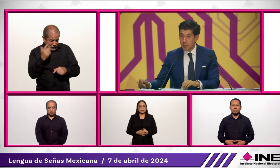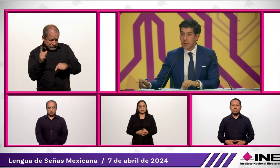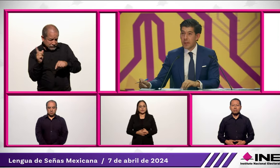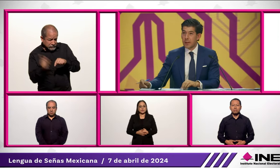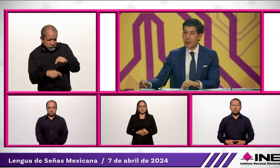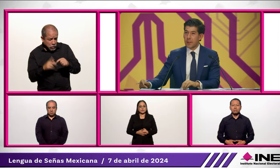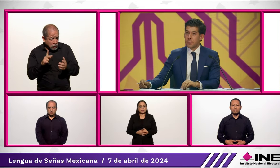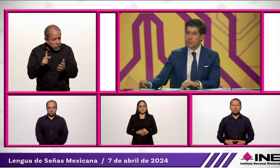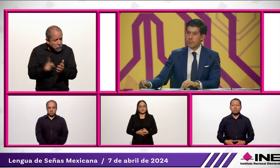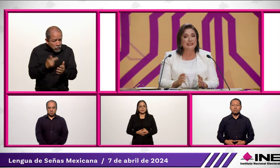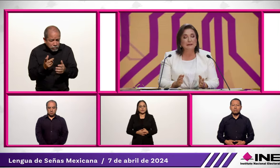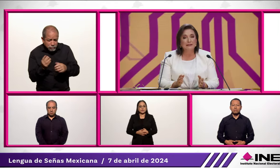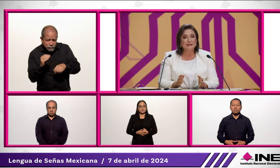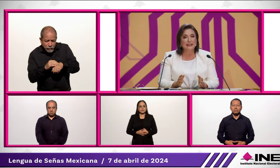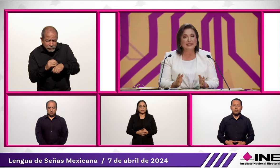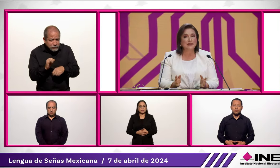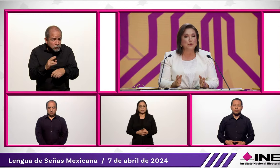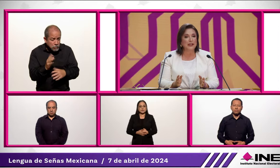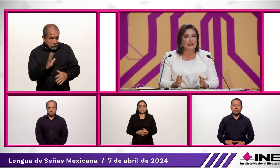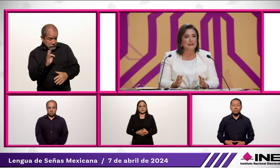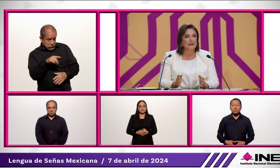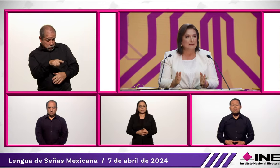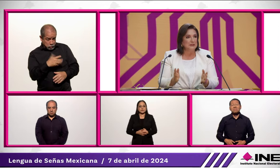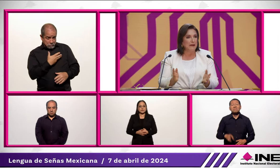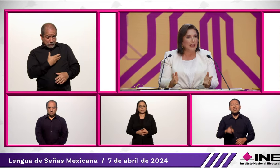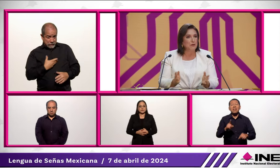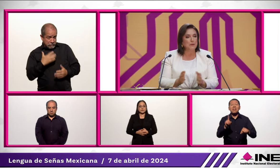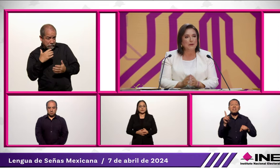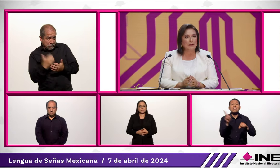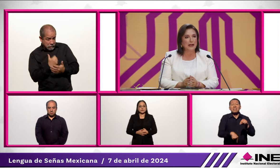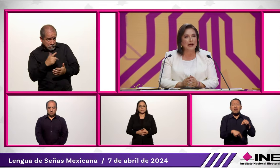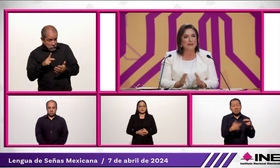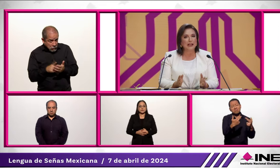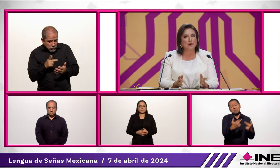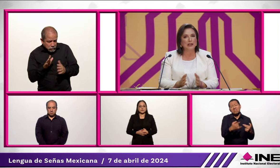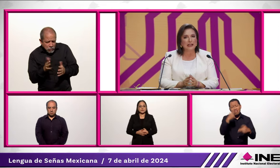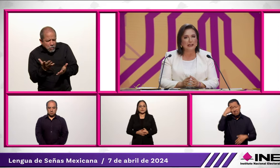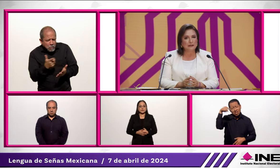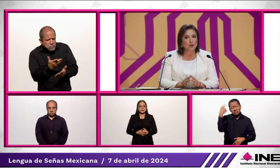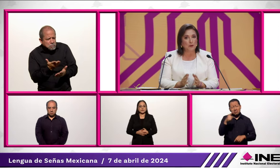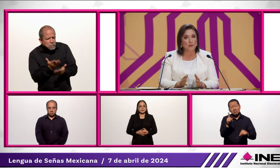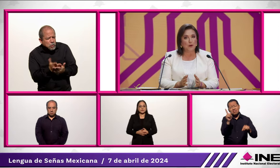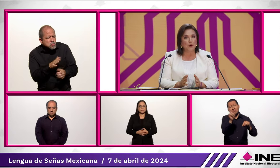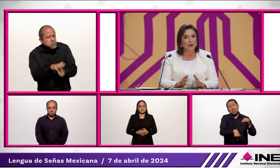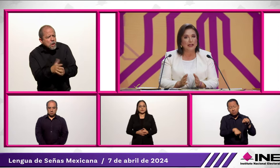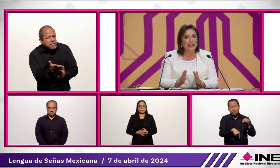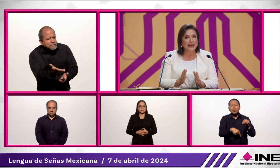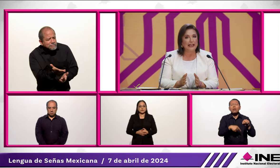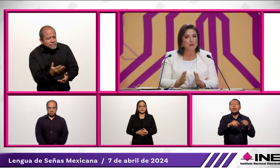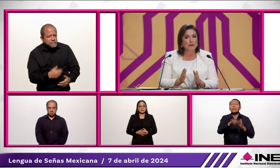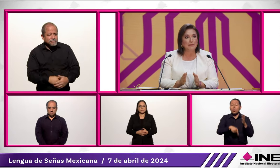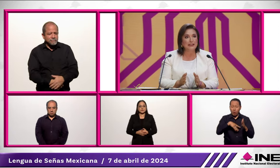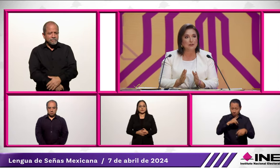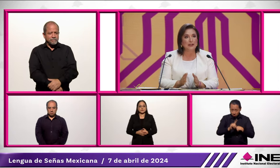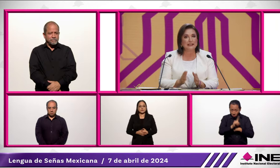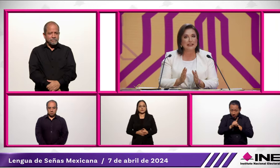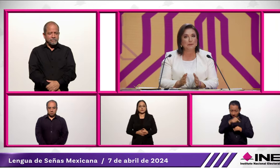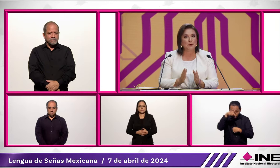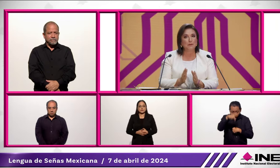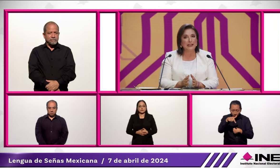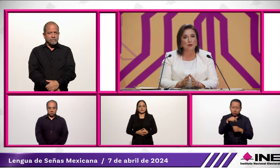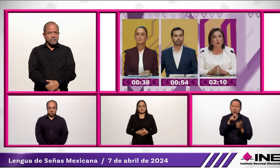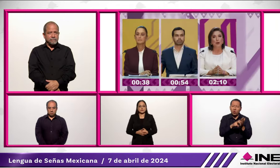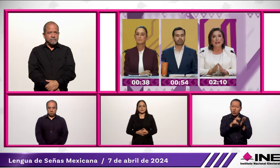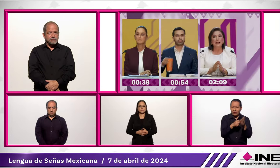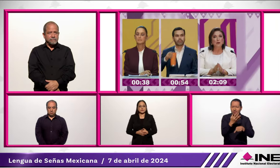caso de ganar, su estrategia? Lo fácil es destruir. Si había algún problema, había que corregir. Yo propongo que haya nuevamente escuelas de